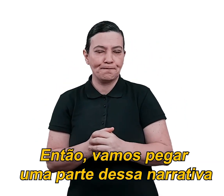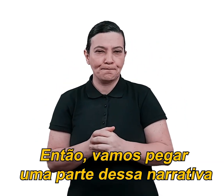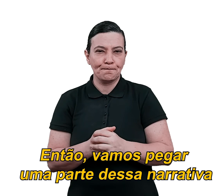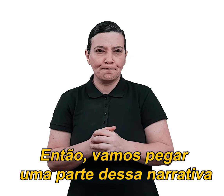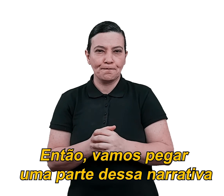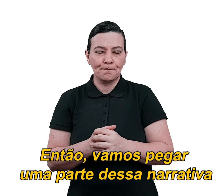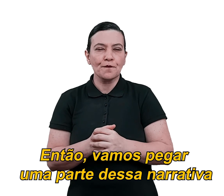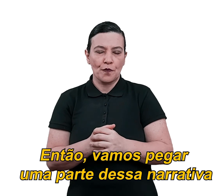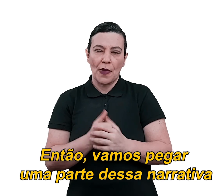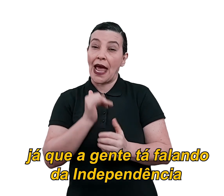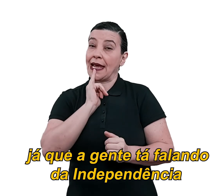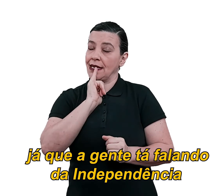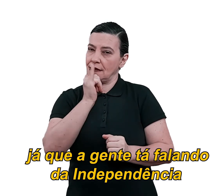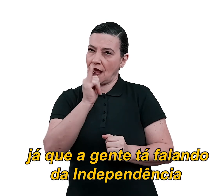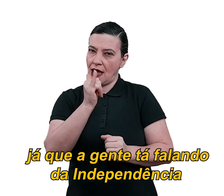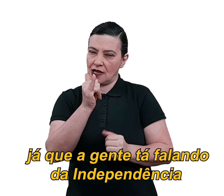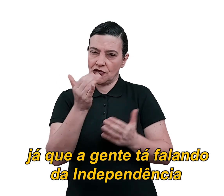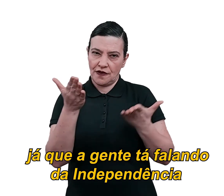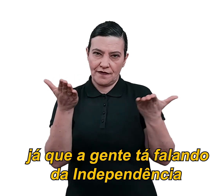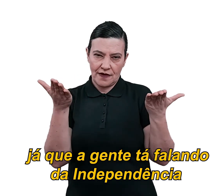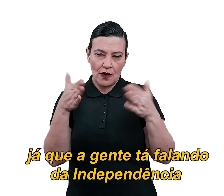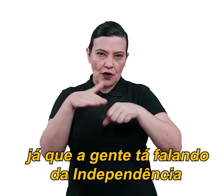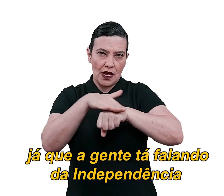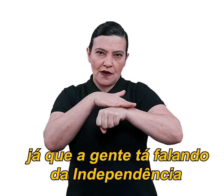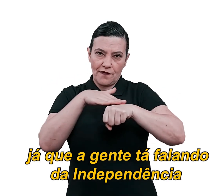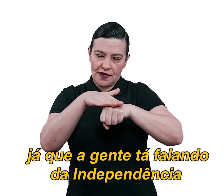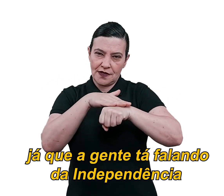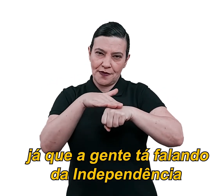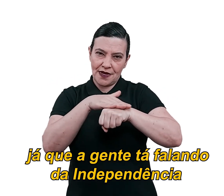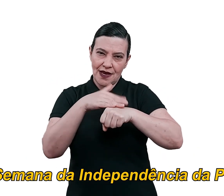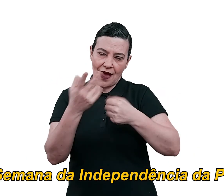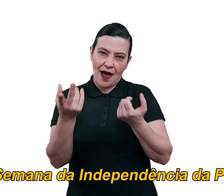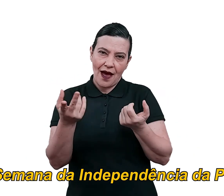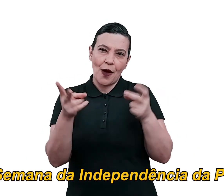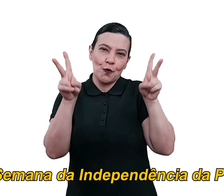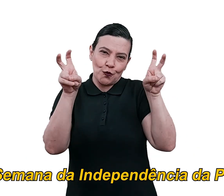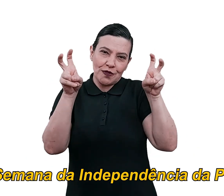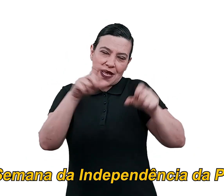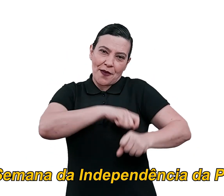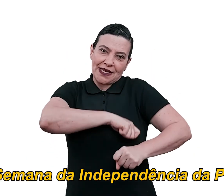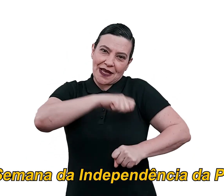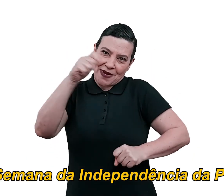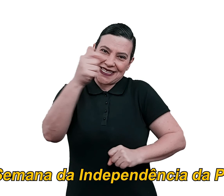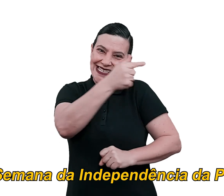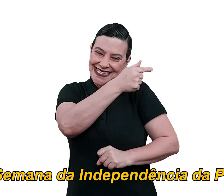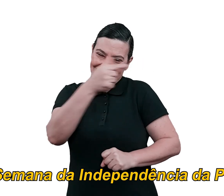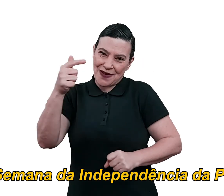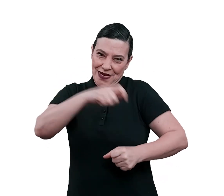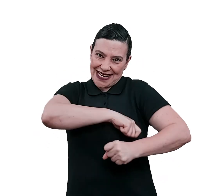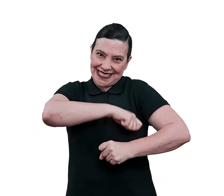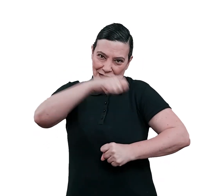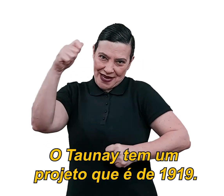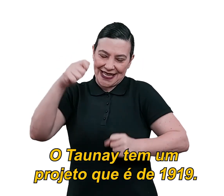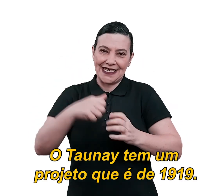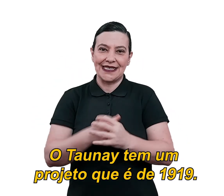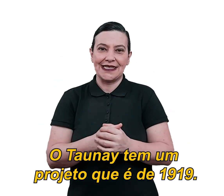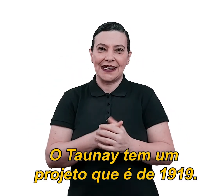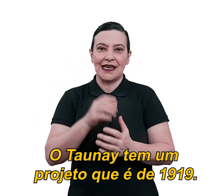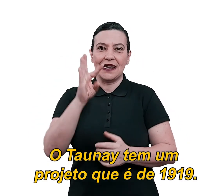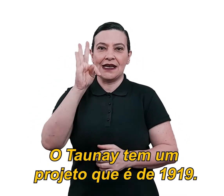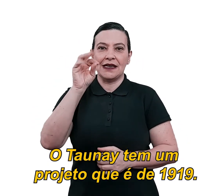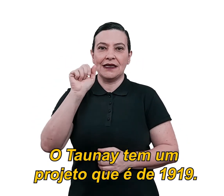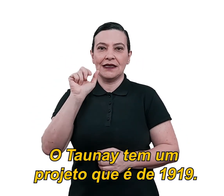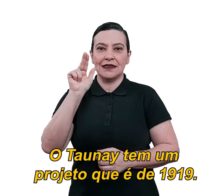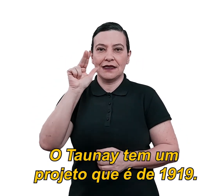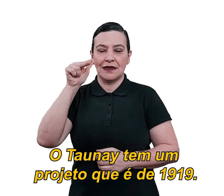parte dessa narrativa, né? Já que a gente está falando da independência, da semana da independência da pátria, né? O Toné, ele